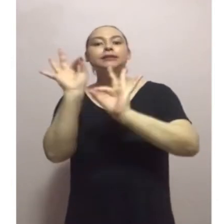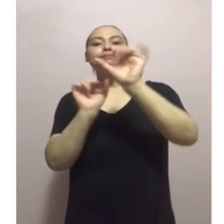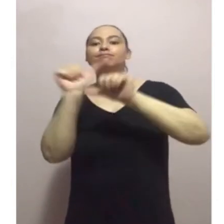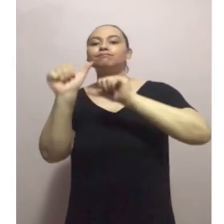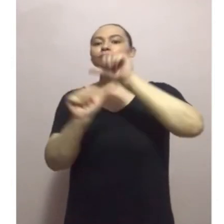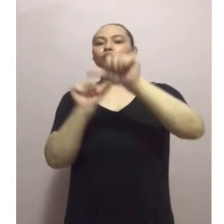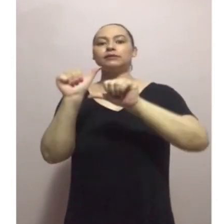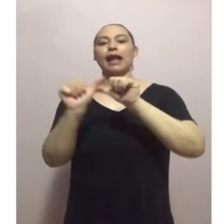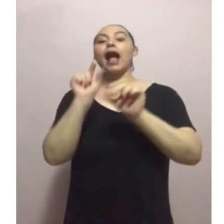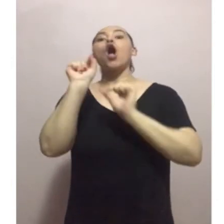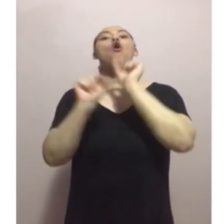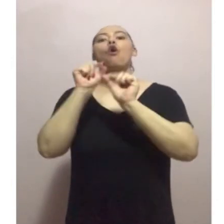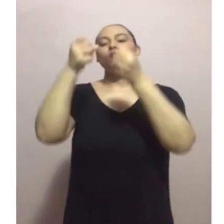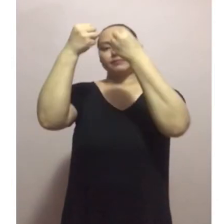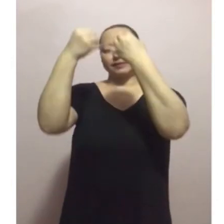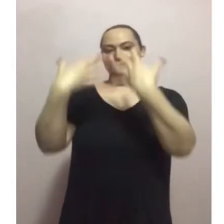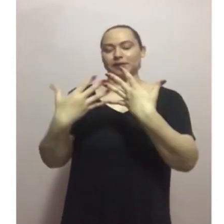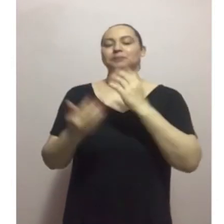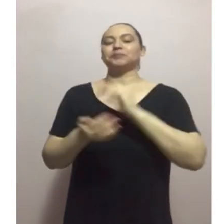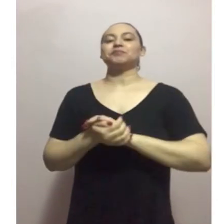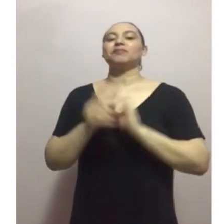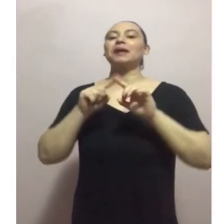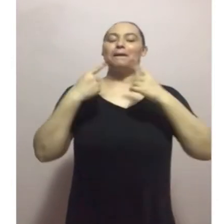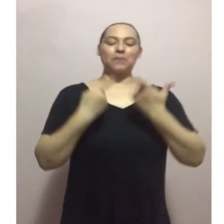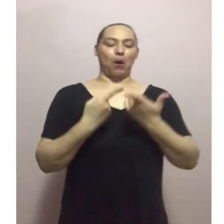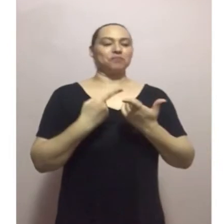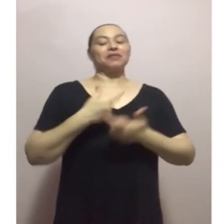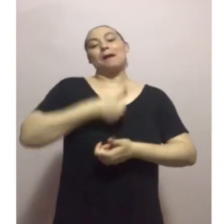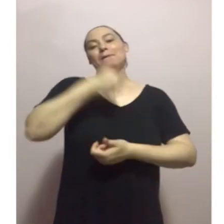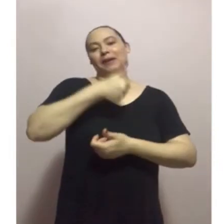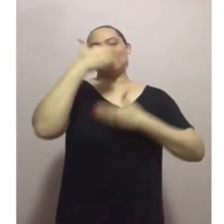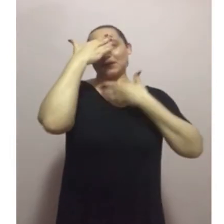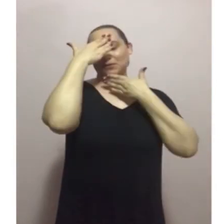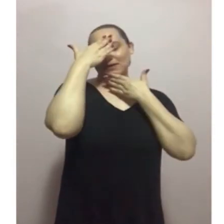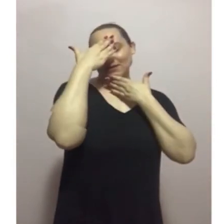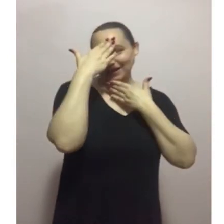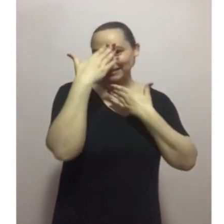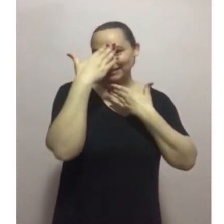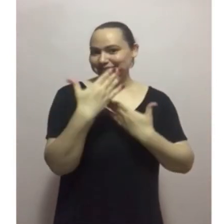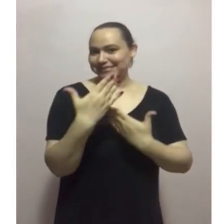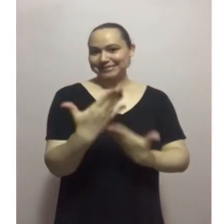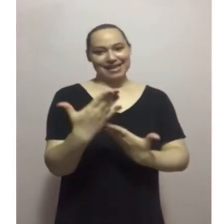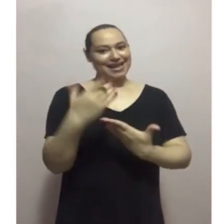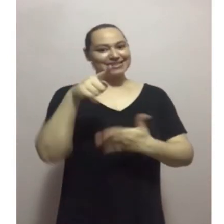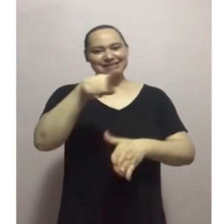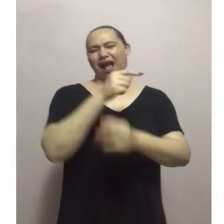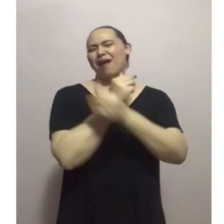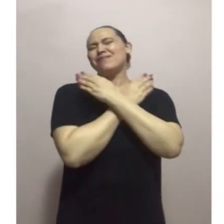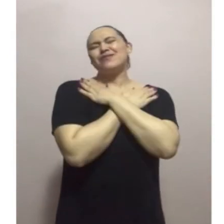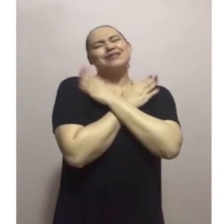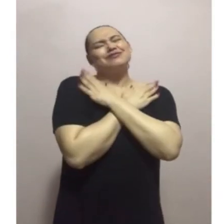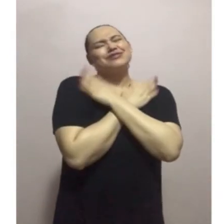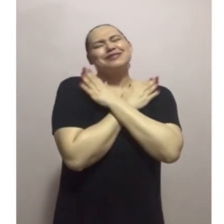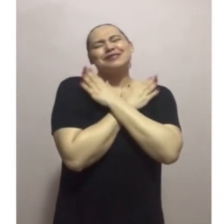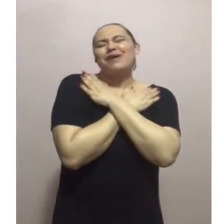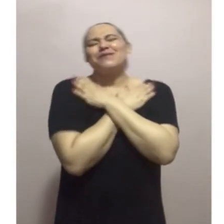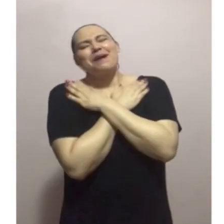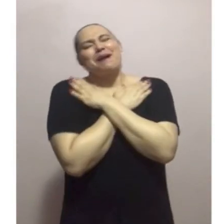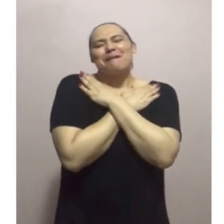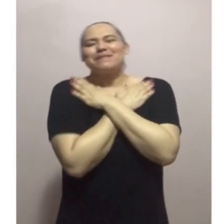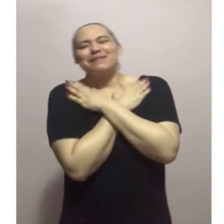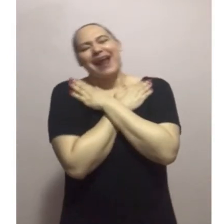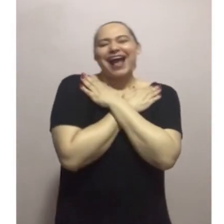você fez? Tá bom. Primeiro eu quero agradecer, quero dizer que quero te dar um abraço aqui,